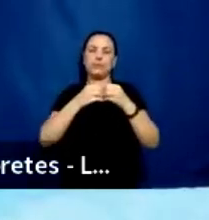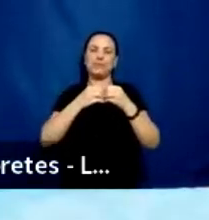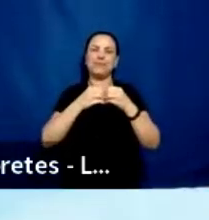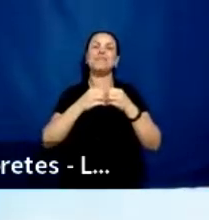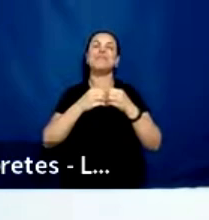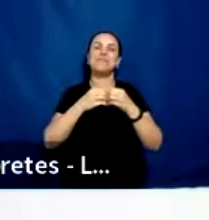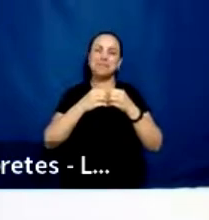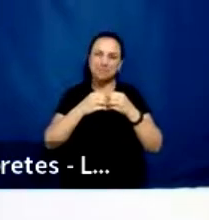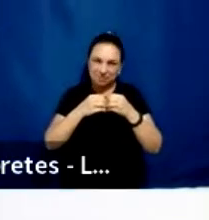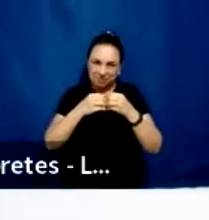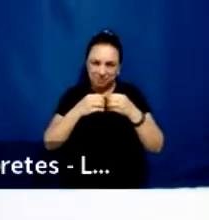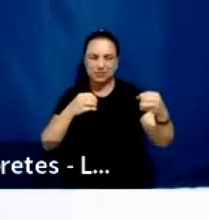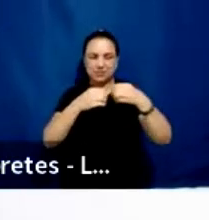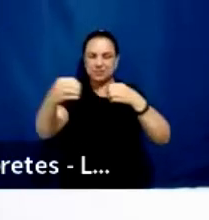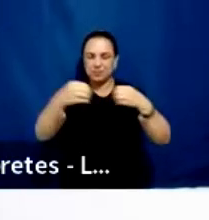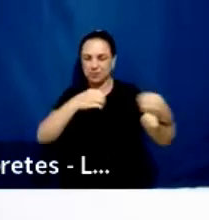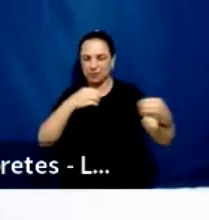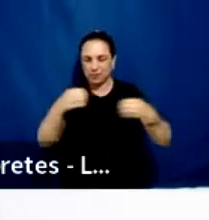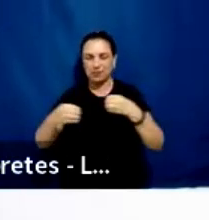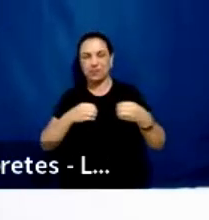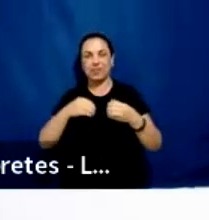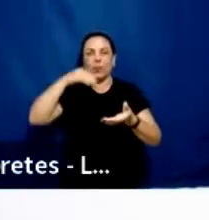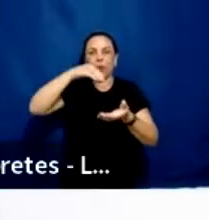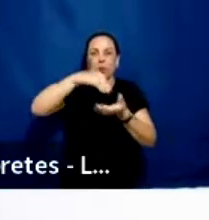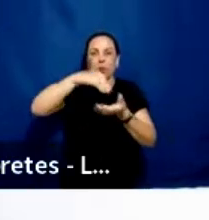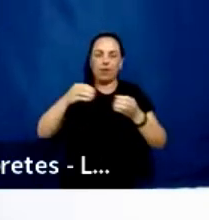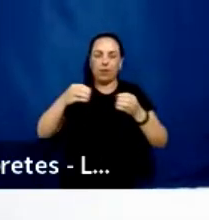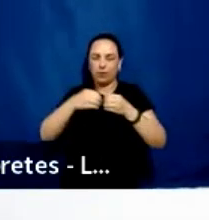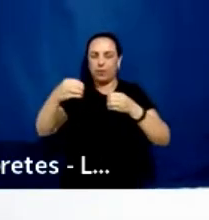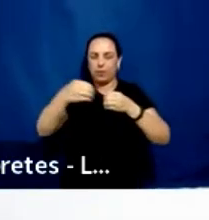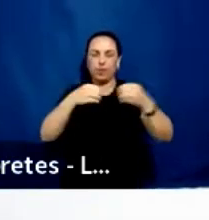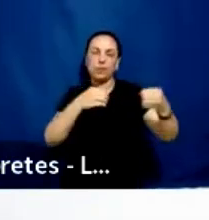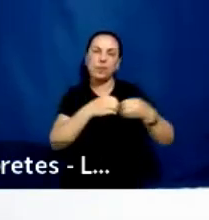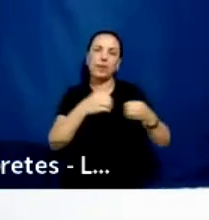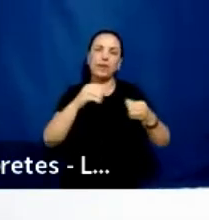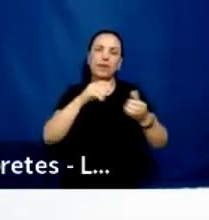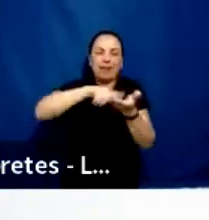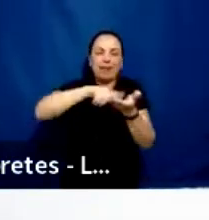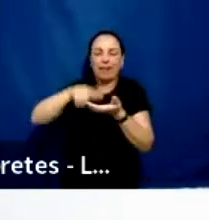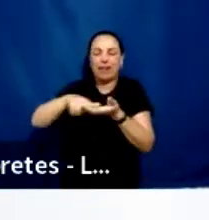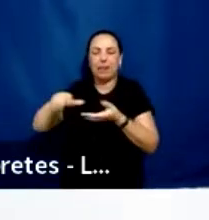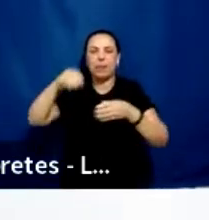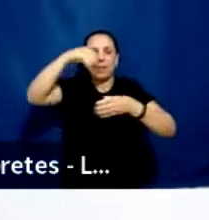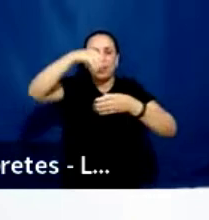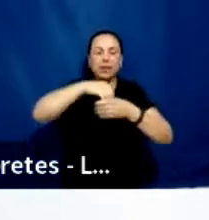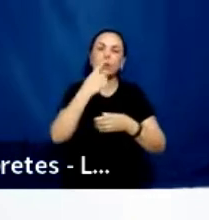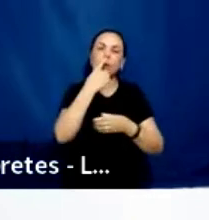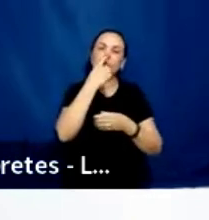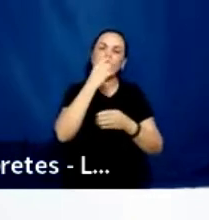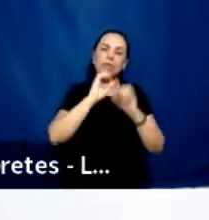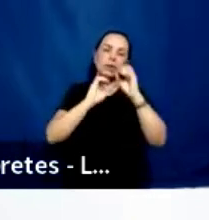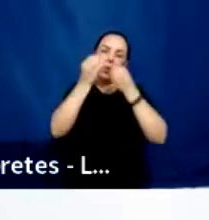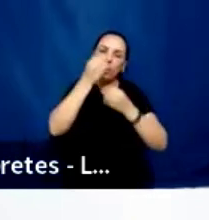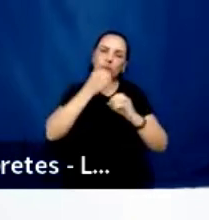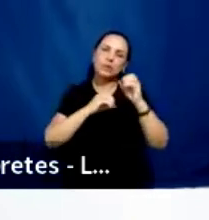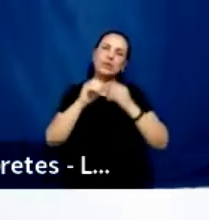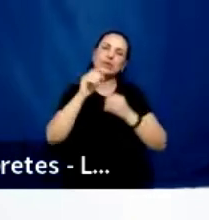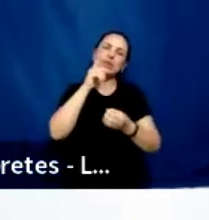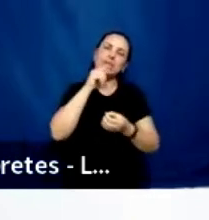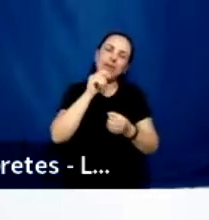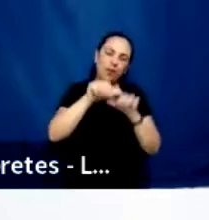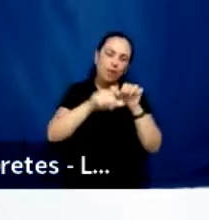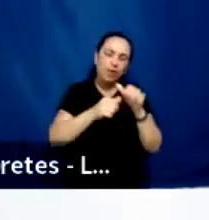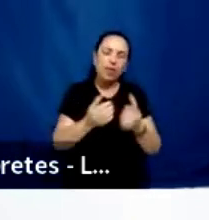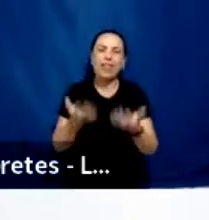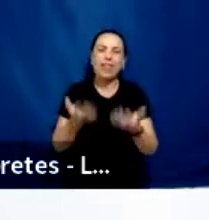saúde como um todo. Nós vemos aí, né, essa pessoa com esse copo de água. E por que a gente está falando